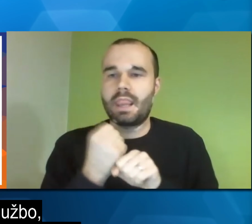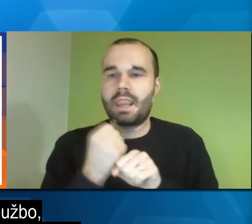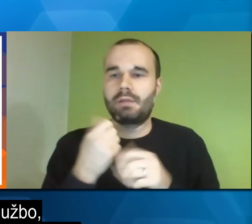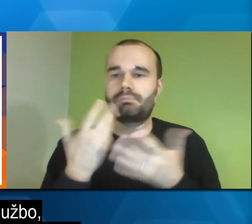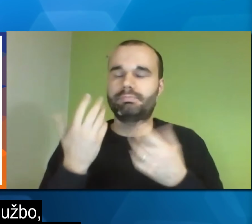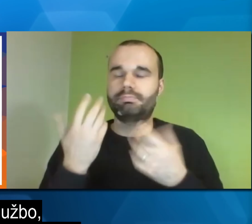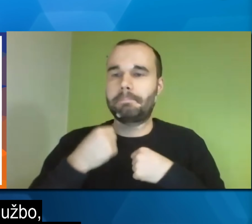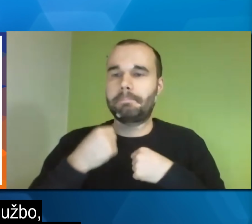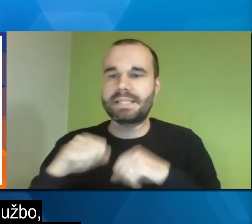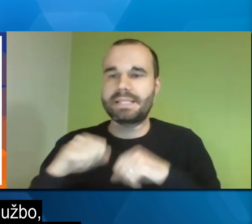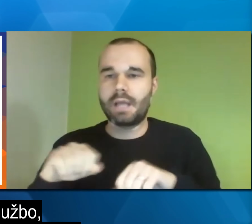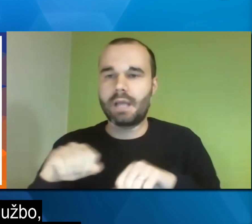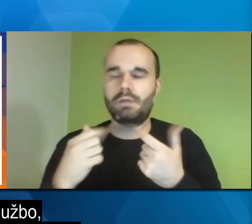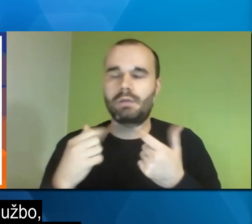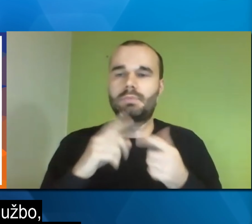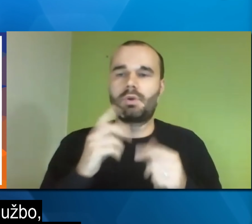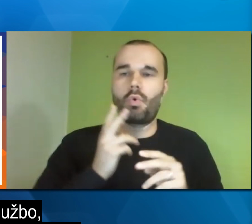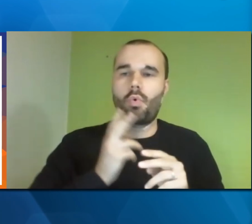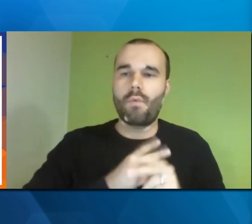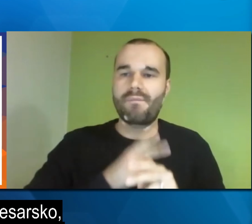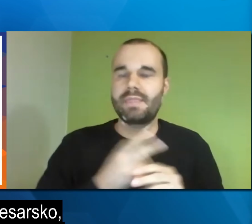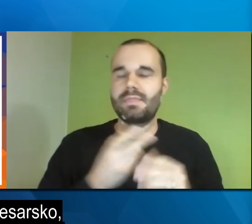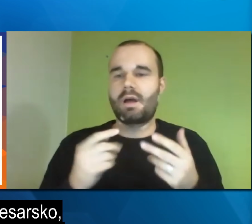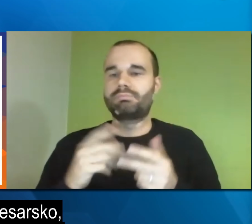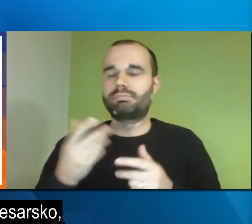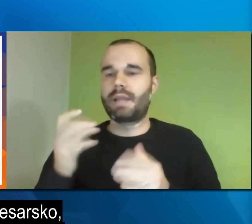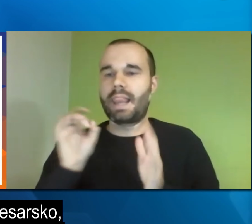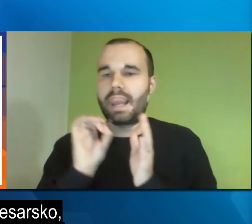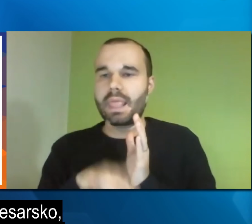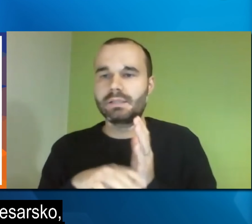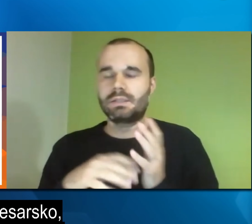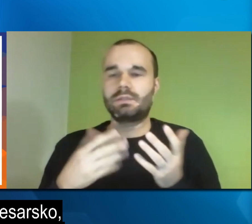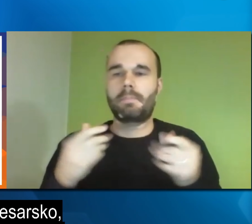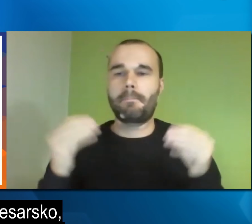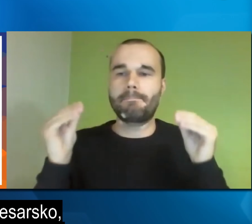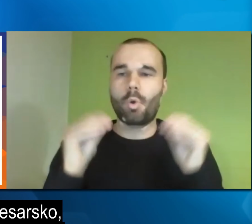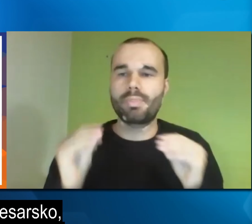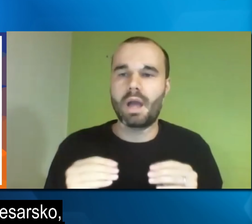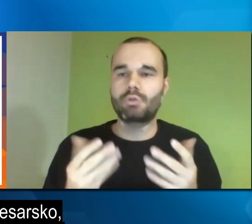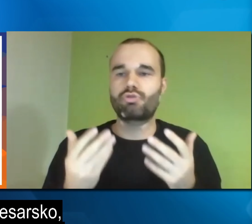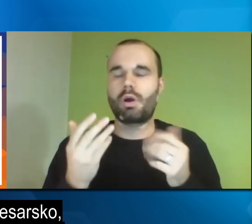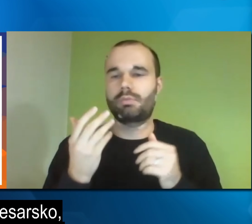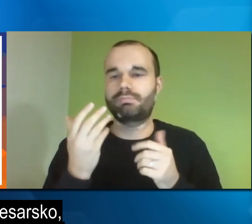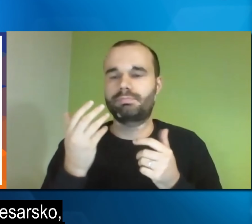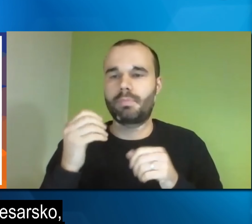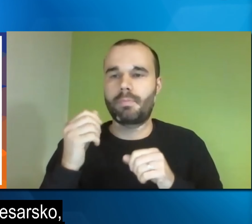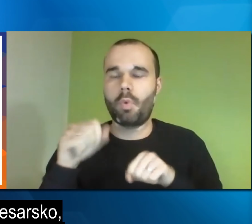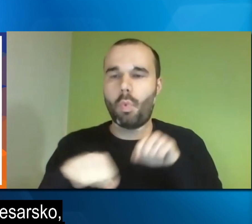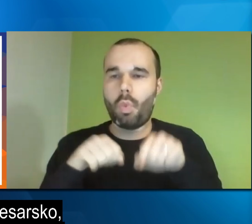primer v mizarsko delavnico, kovinarsko, lesarsko, tudi